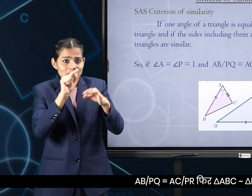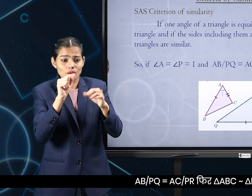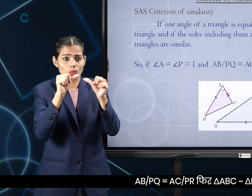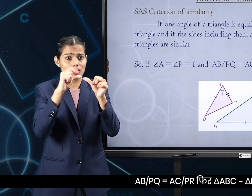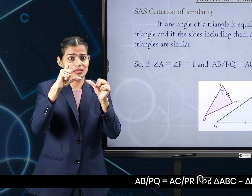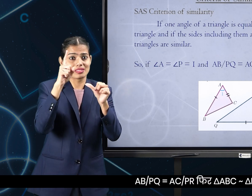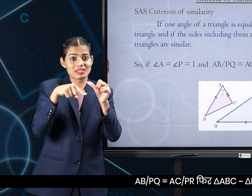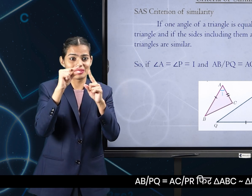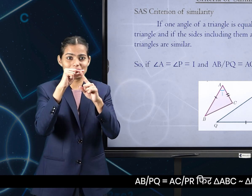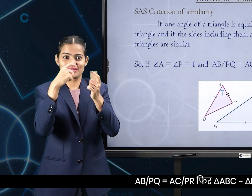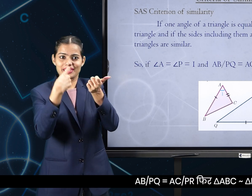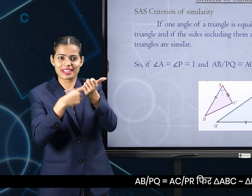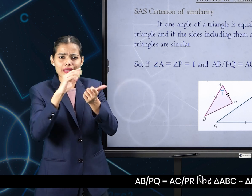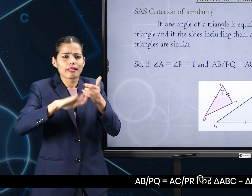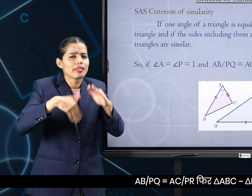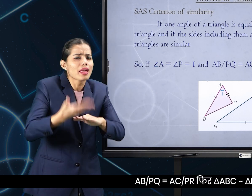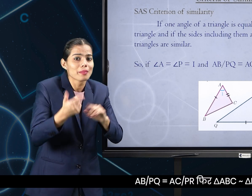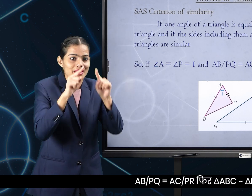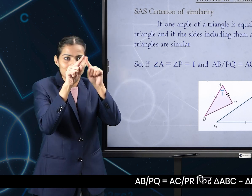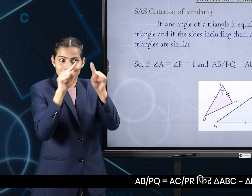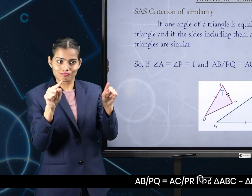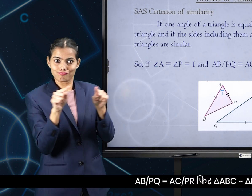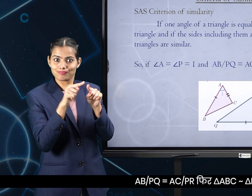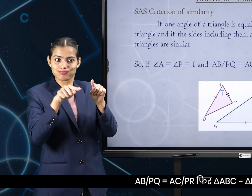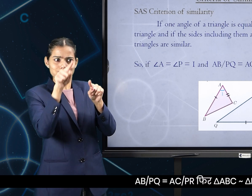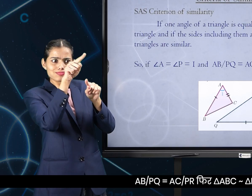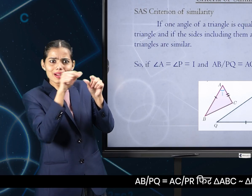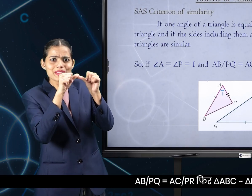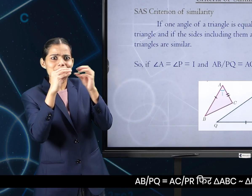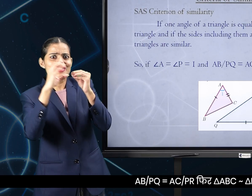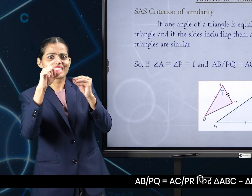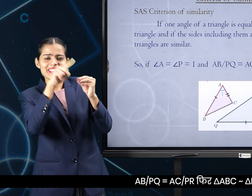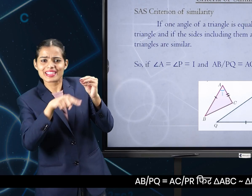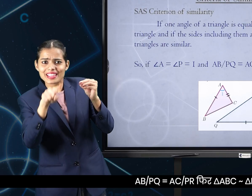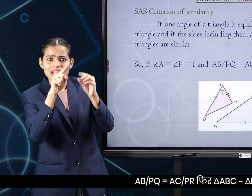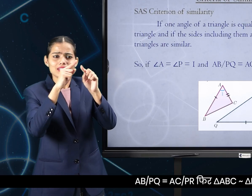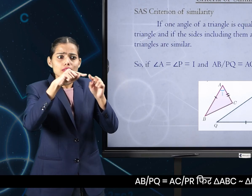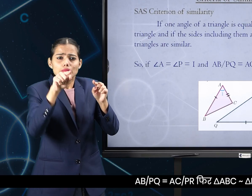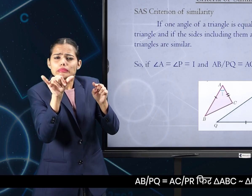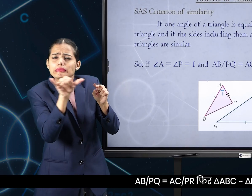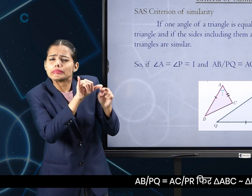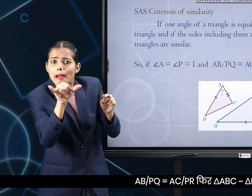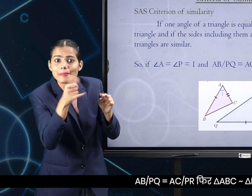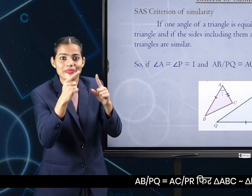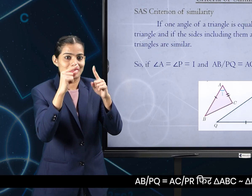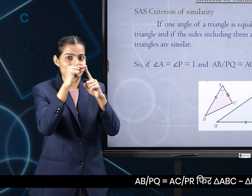ए बी बाई पी क्यू इज इक्वल ए सी बाई पी आर, फिर त्रिभुज ए बी सी सिमिलर टू त्रिभुज पी क्यू